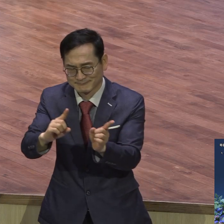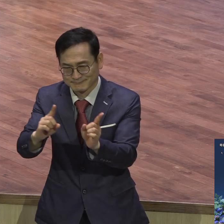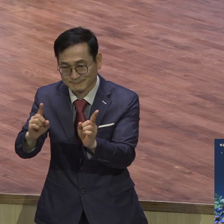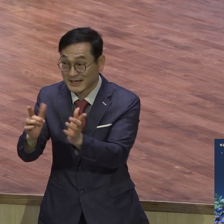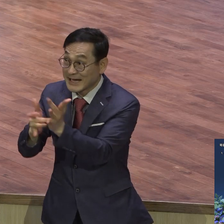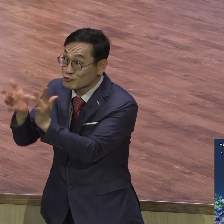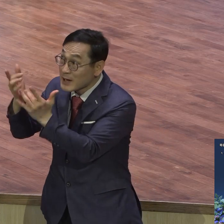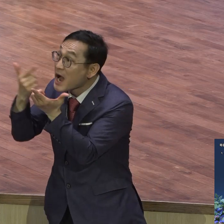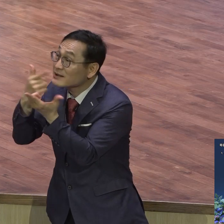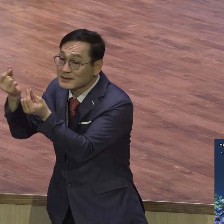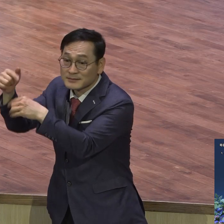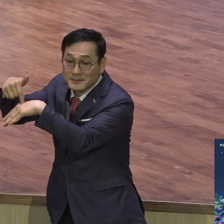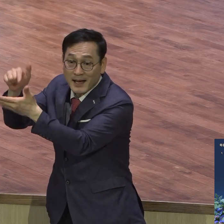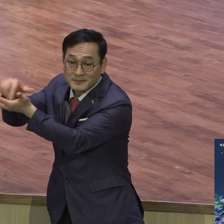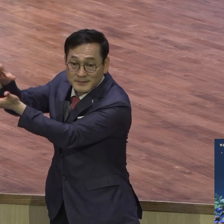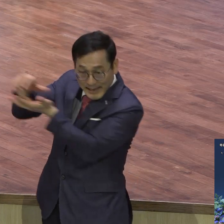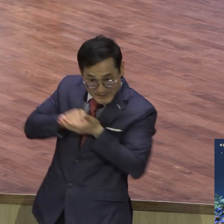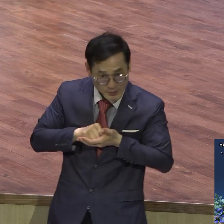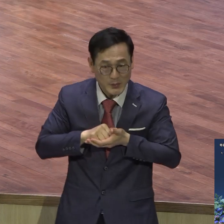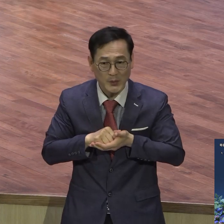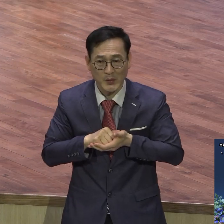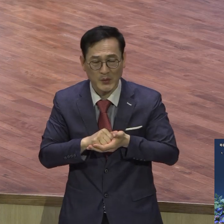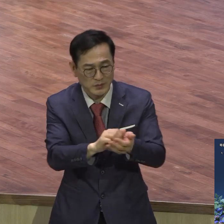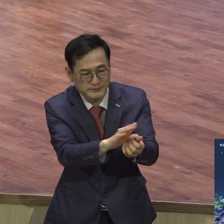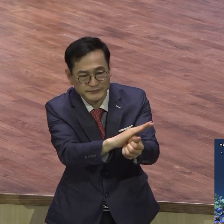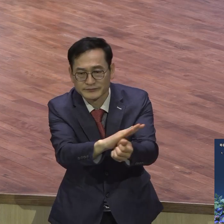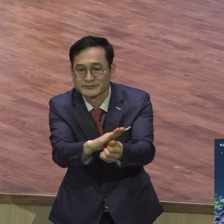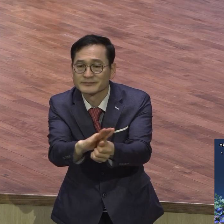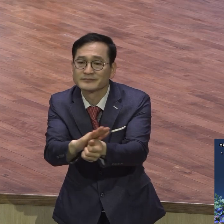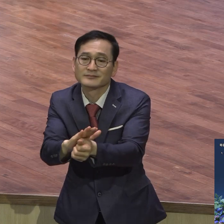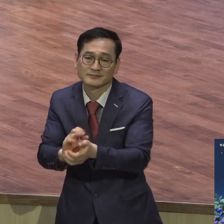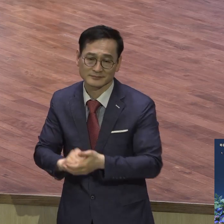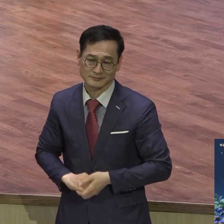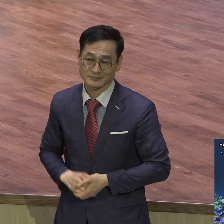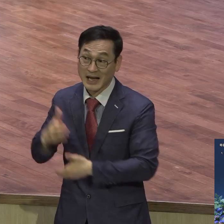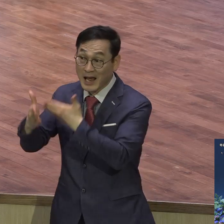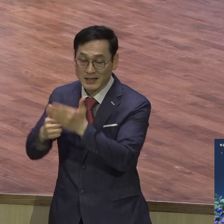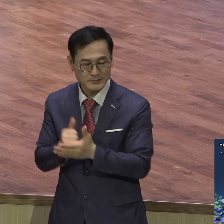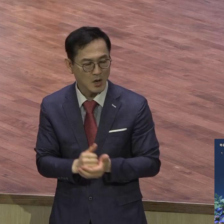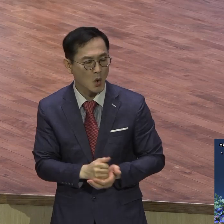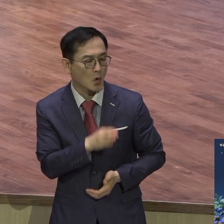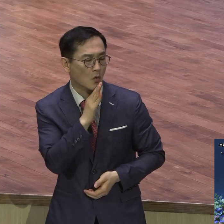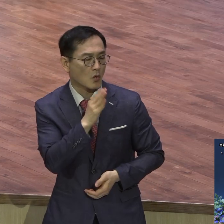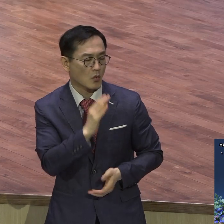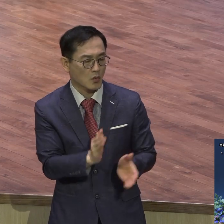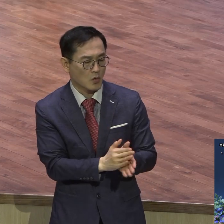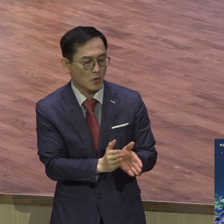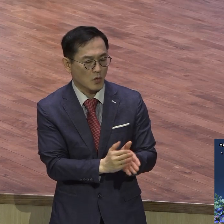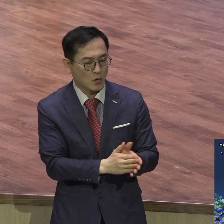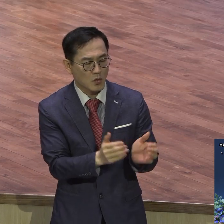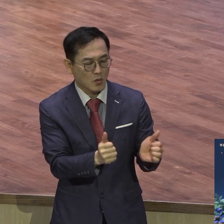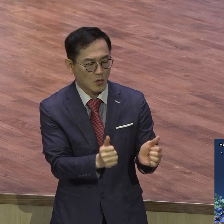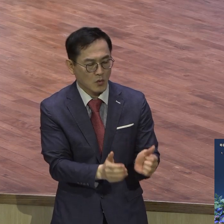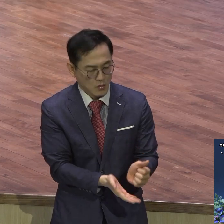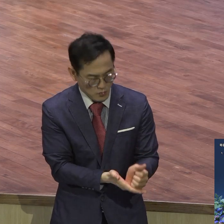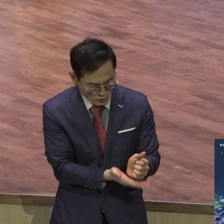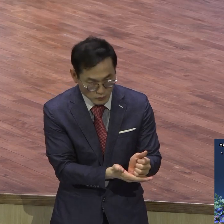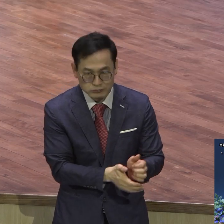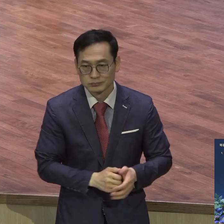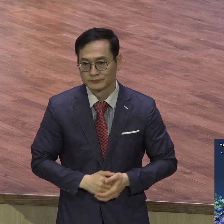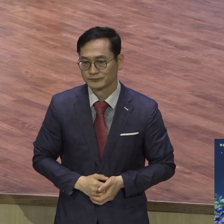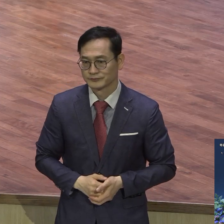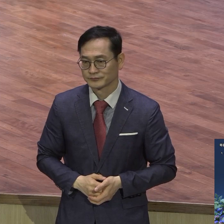그 가슴을 여러분을 가져야 하나님이 정말로 인정하고 축복하세요 그거는 단위